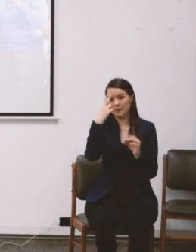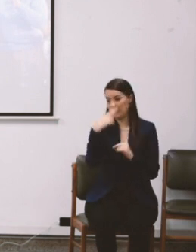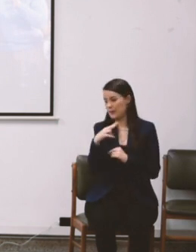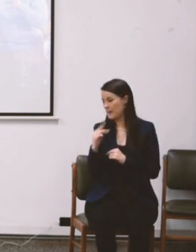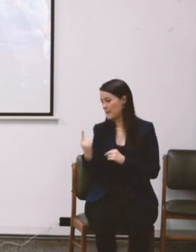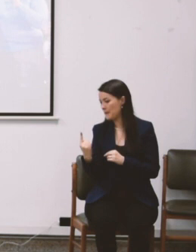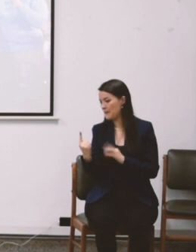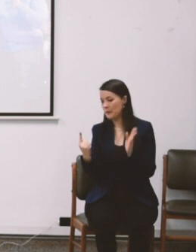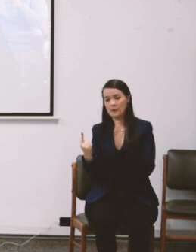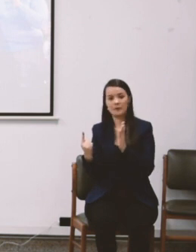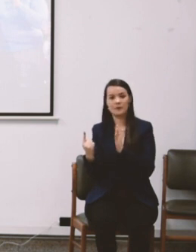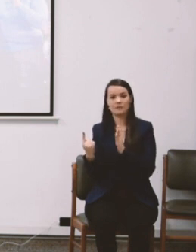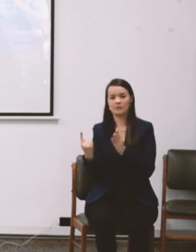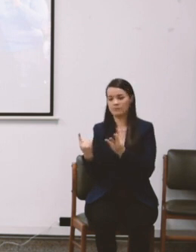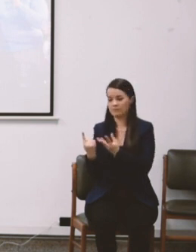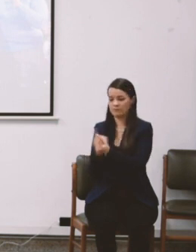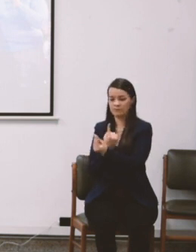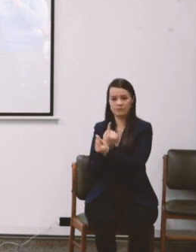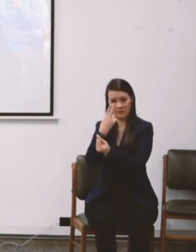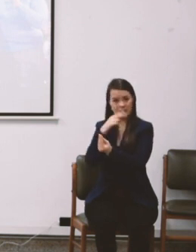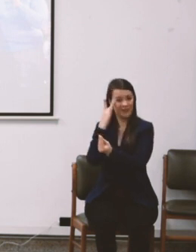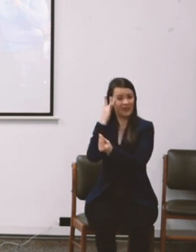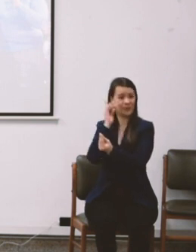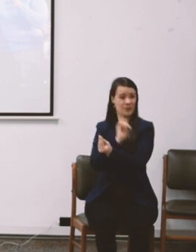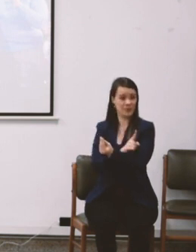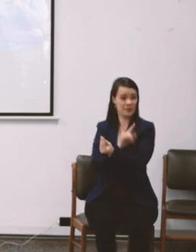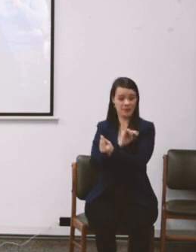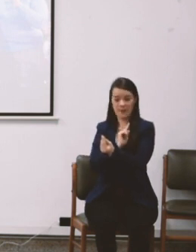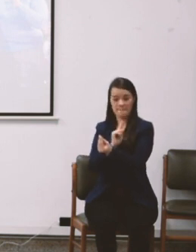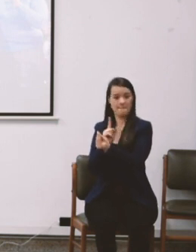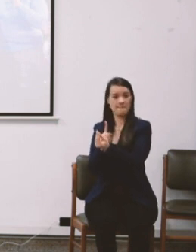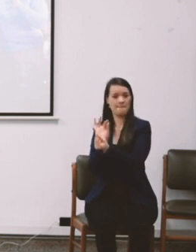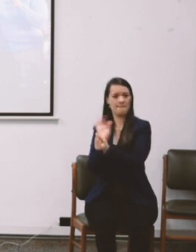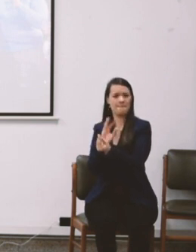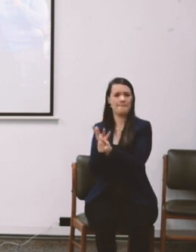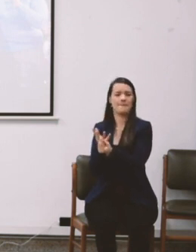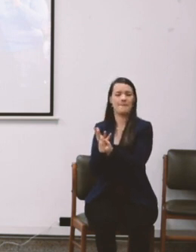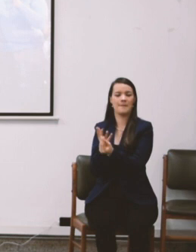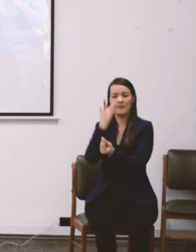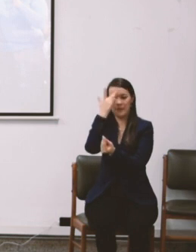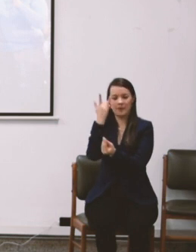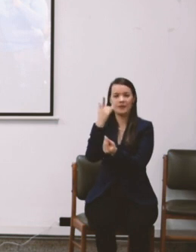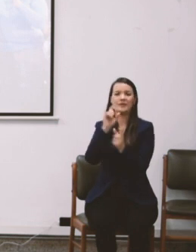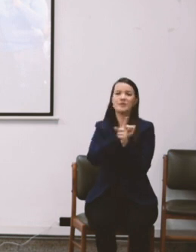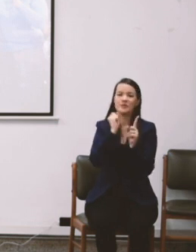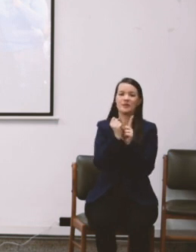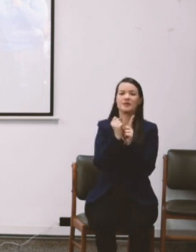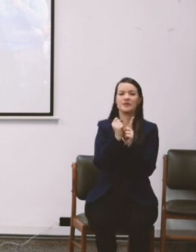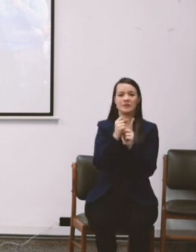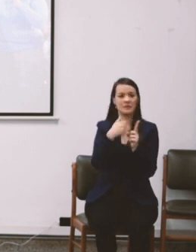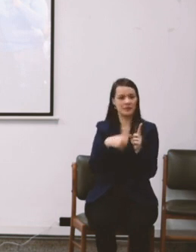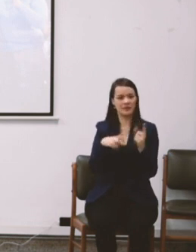es precisamente no porque mi hija tenga síndrome de Down, ¿no? Sino precisamente porque vivimos en una sociedad que